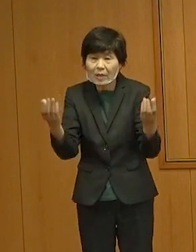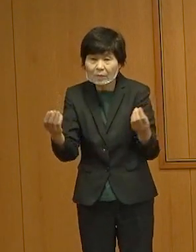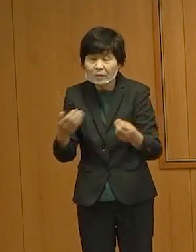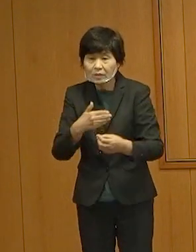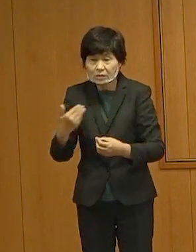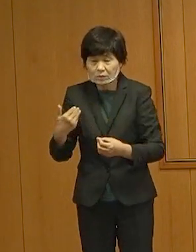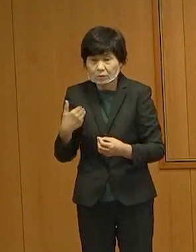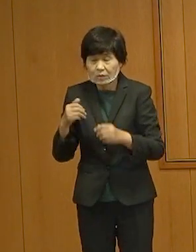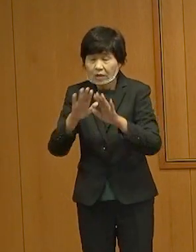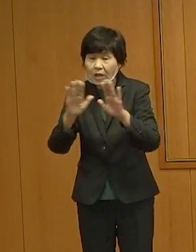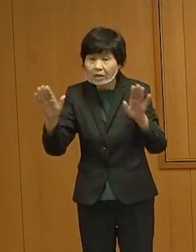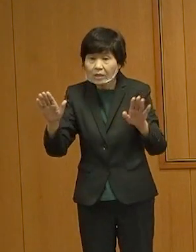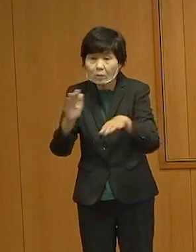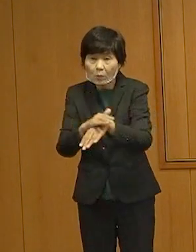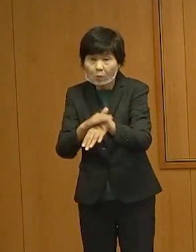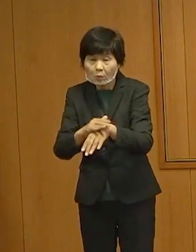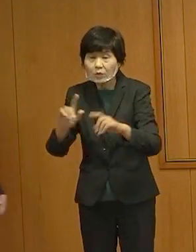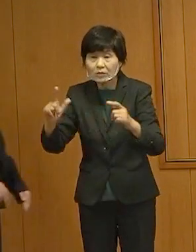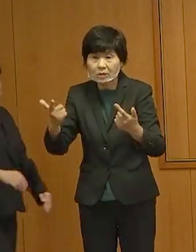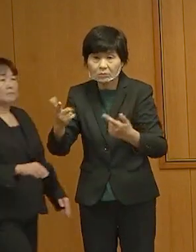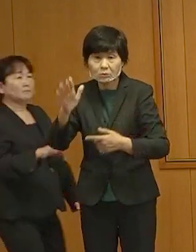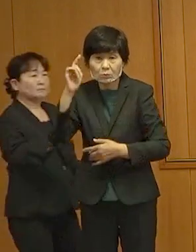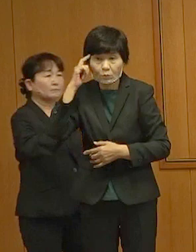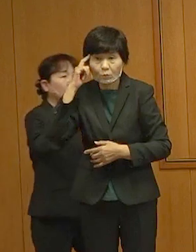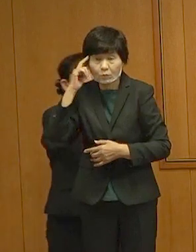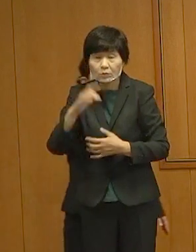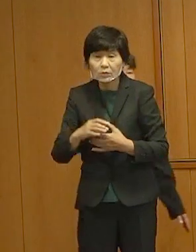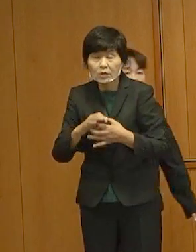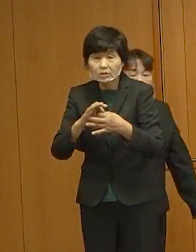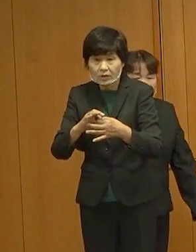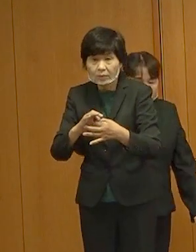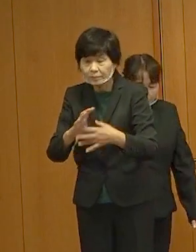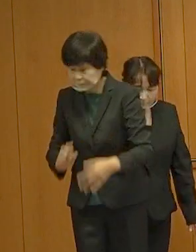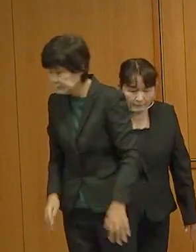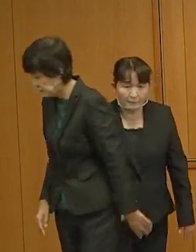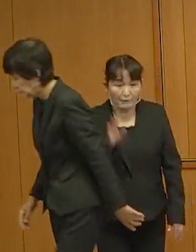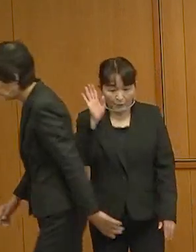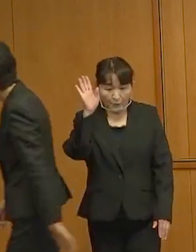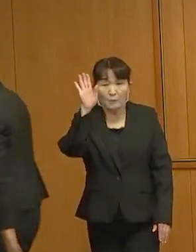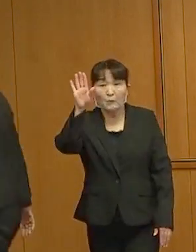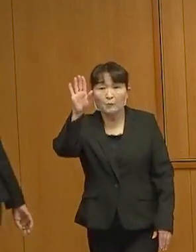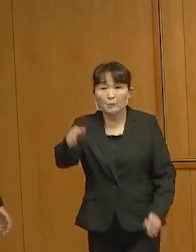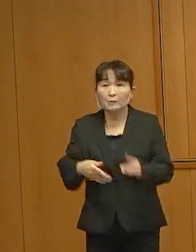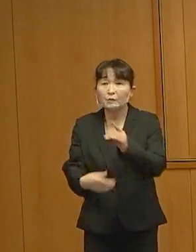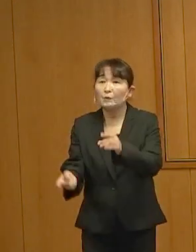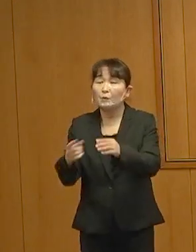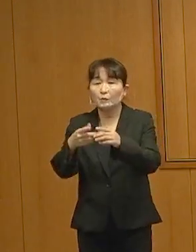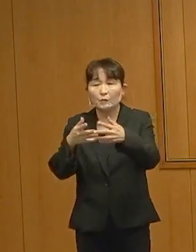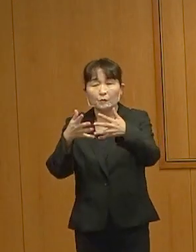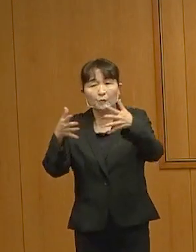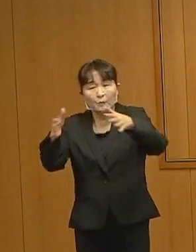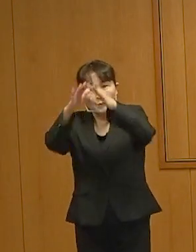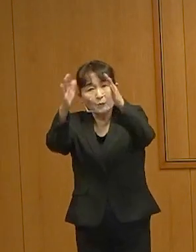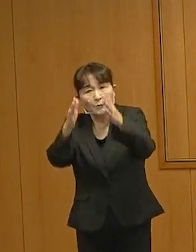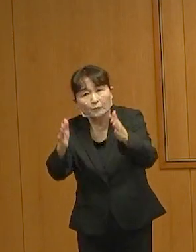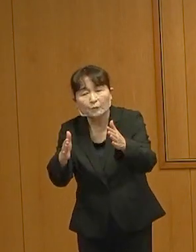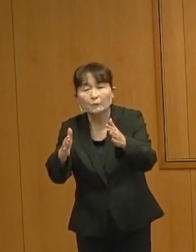私自身は考えているわけですが、今後の基本構想の中で、まあ、利用しやすい、あ